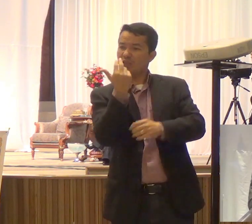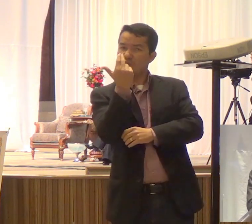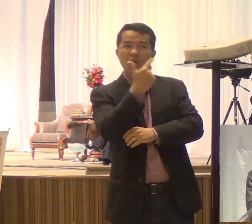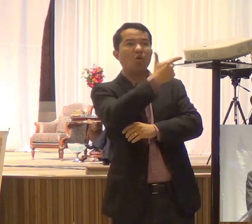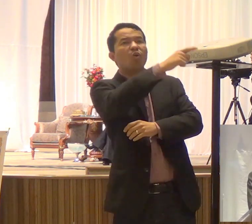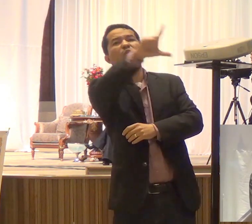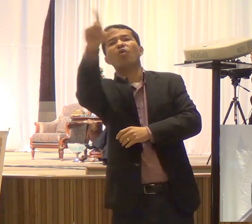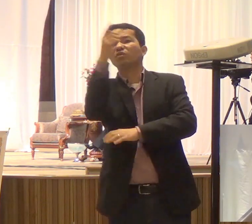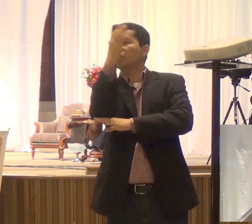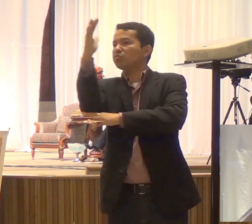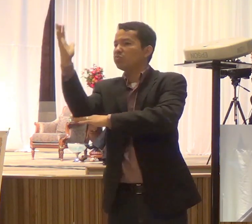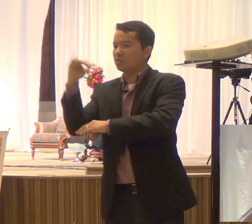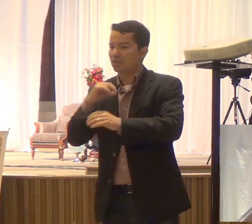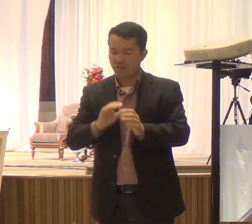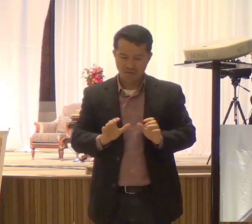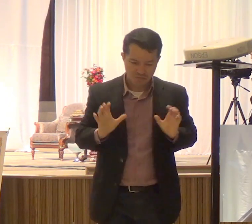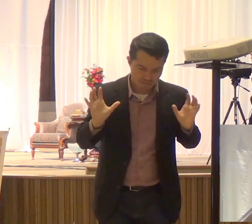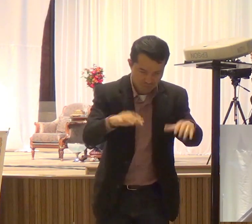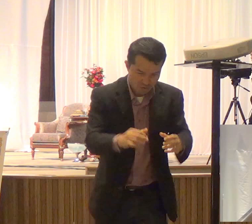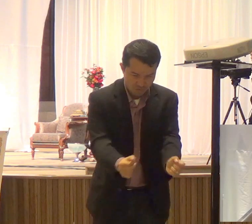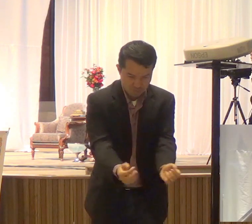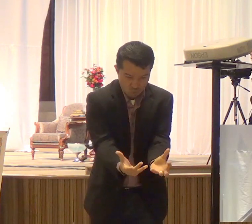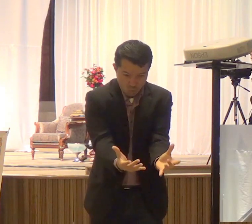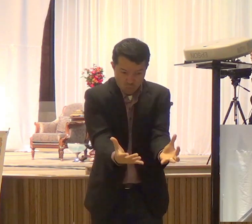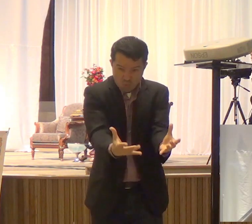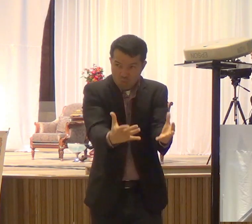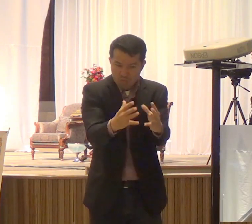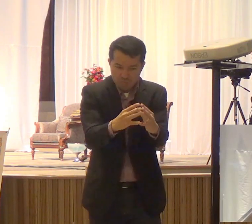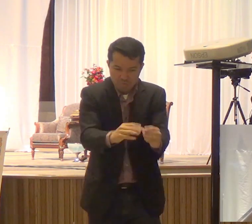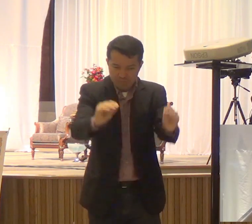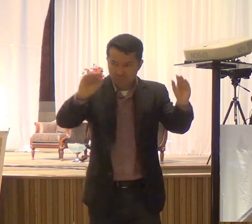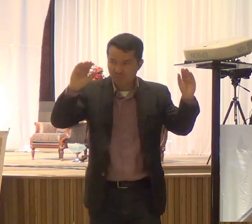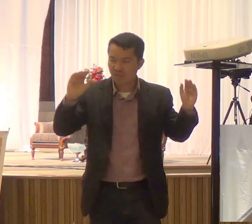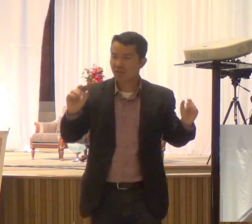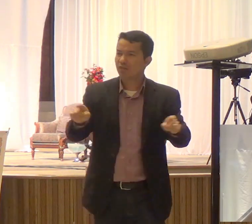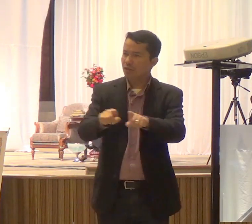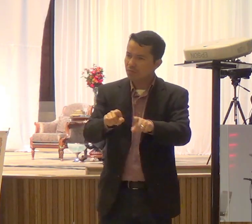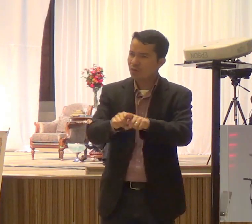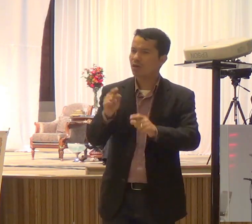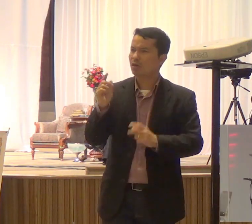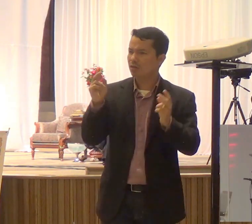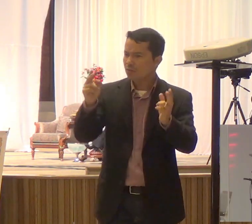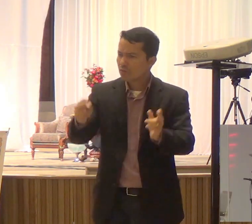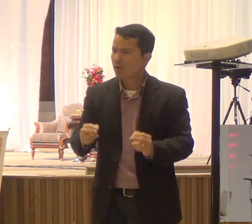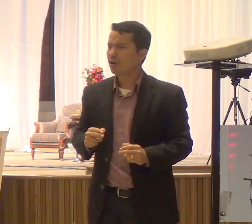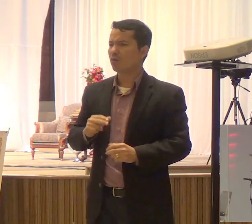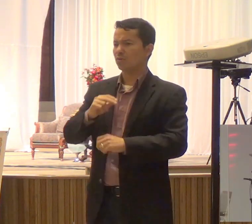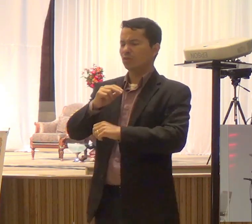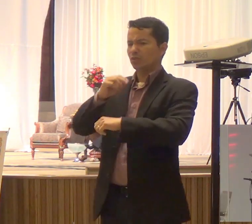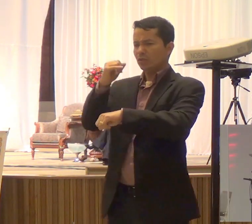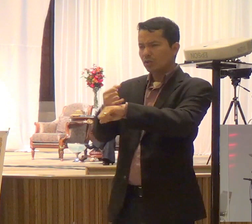assim entregarei os habitantes de Jerusalém. O Senhor, entregarei os habitantes de Jerusalém, e porei a